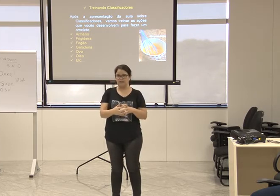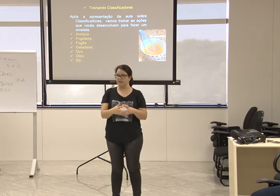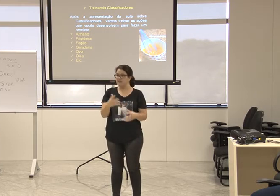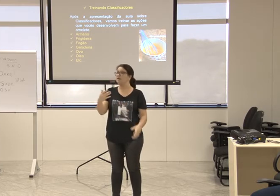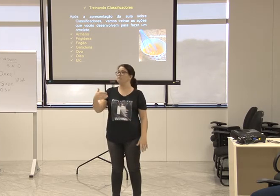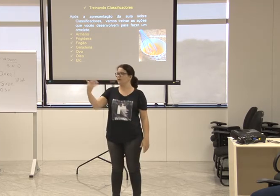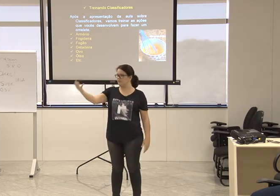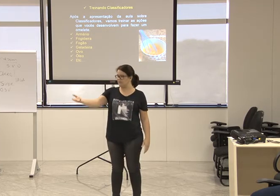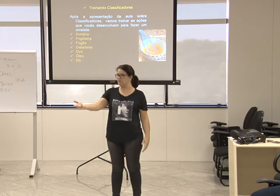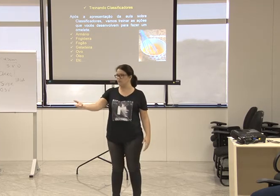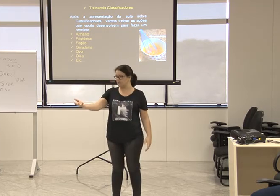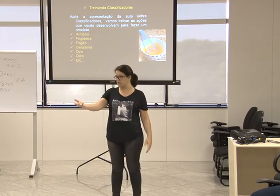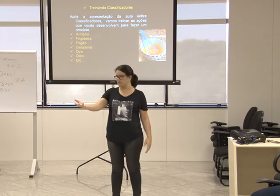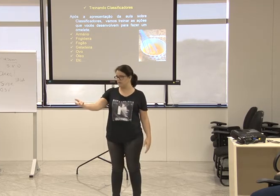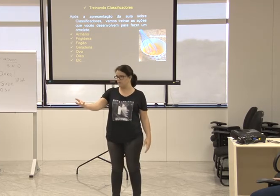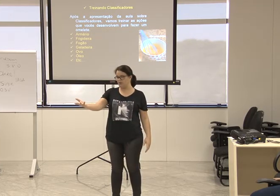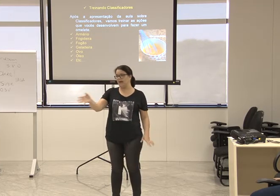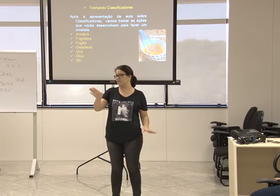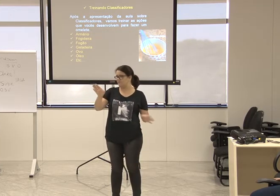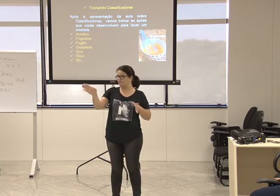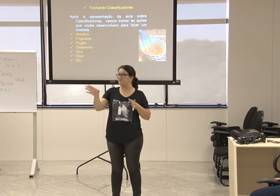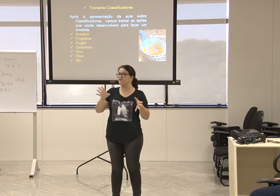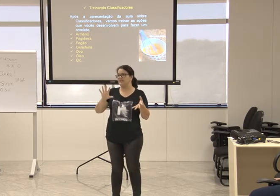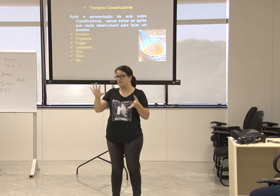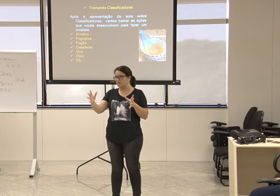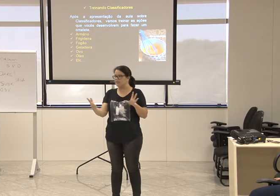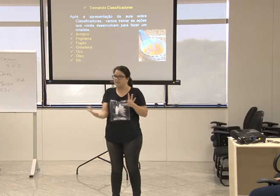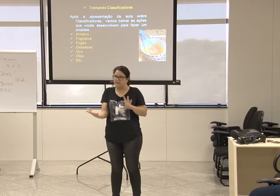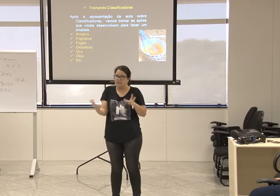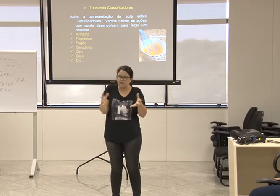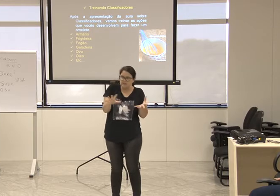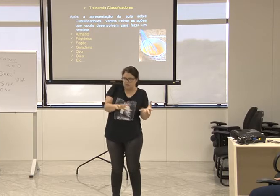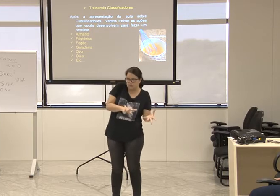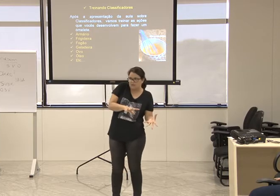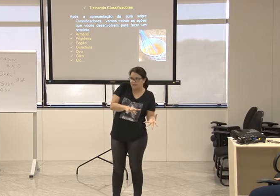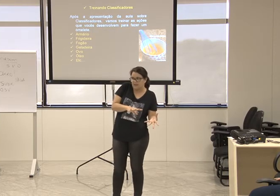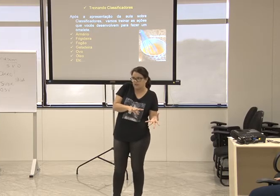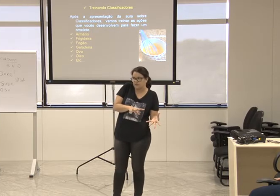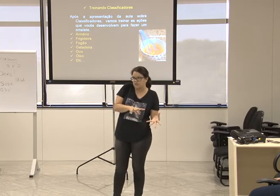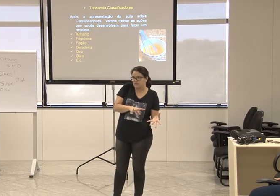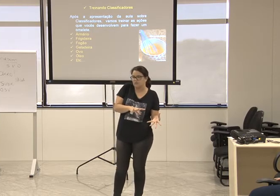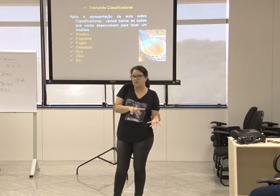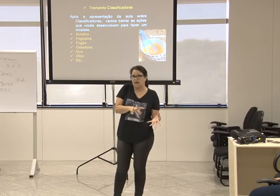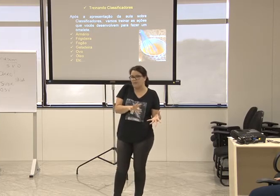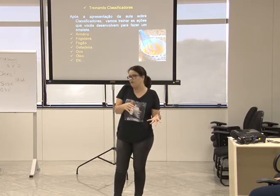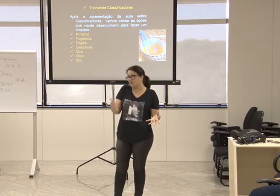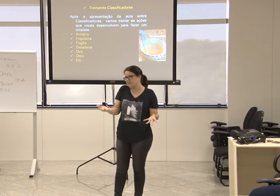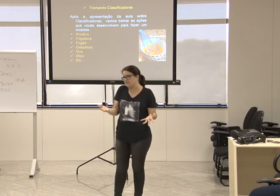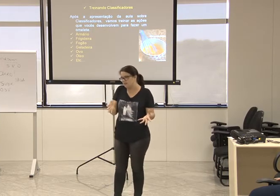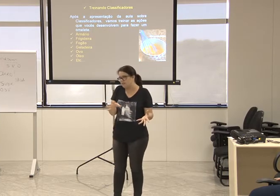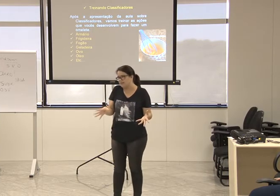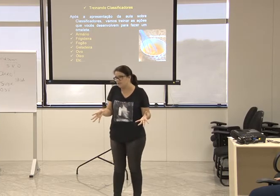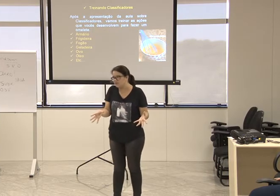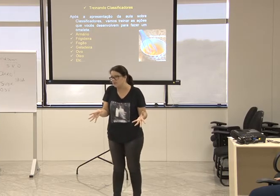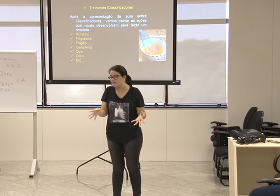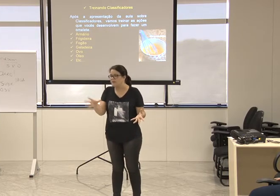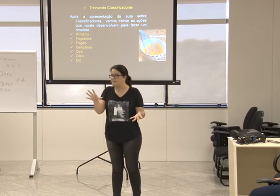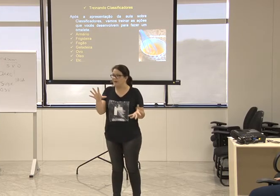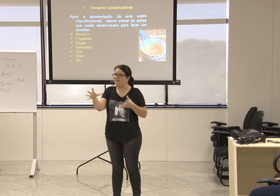maneiras para que você consiga se comunicar. E de vez em quando você entende, de vez em quando você não entende. A maioria das vezes não entende. Mas